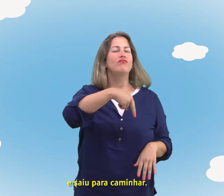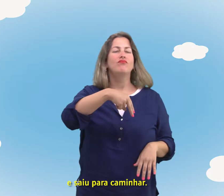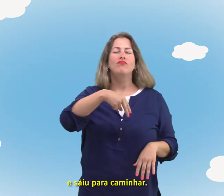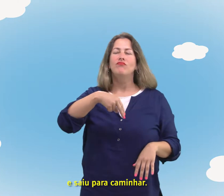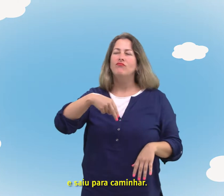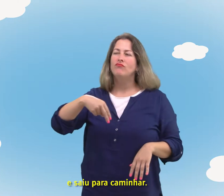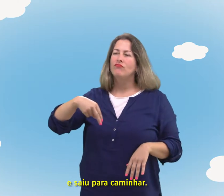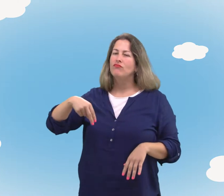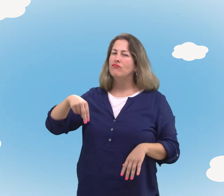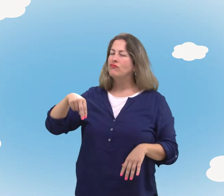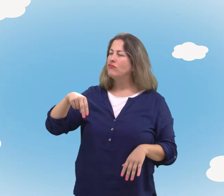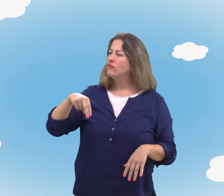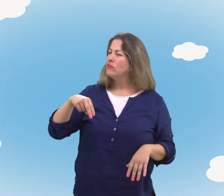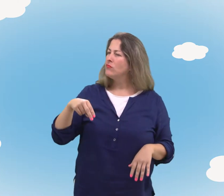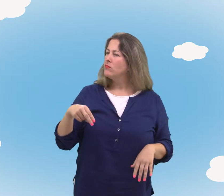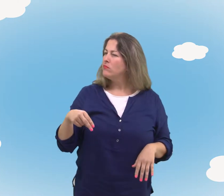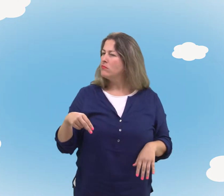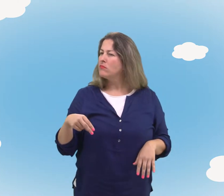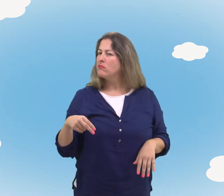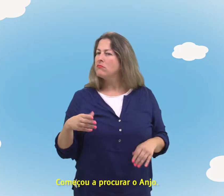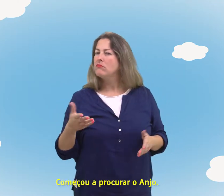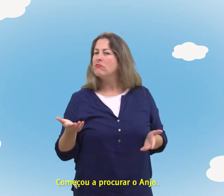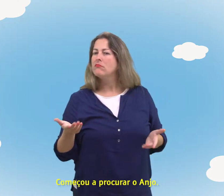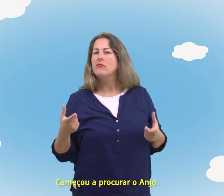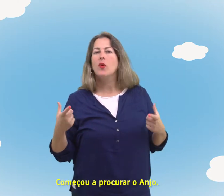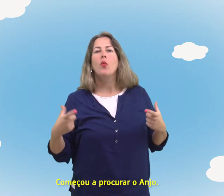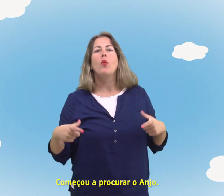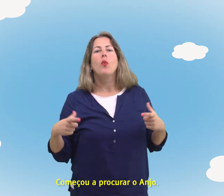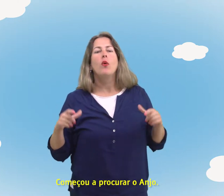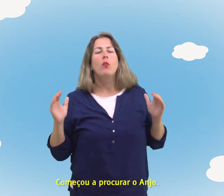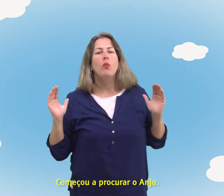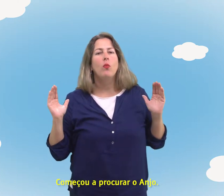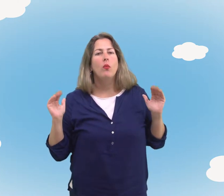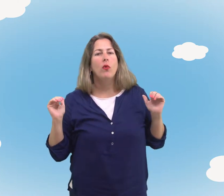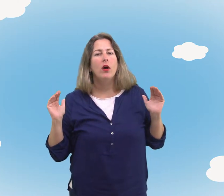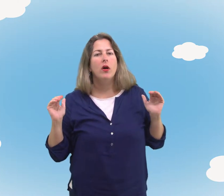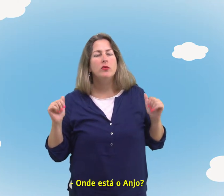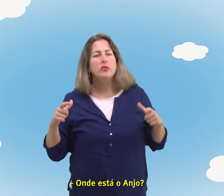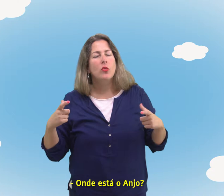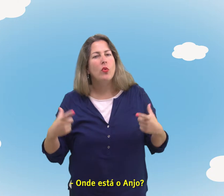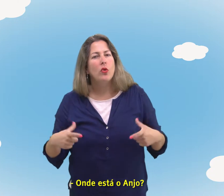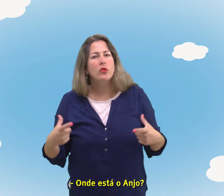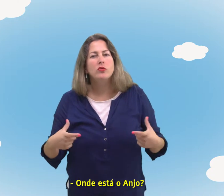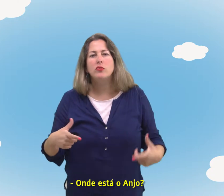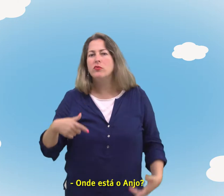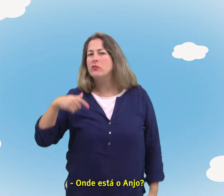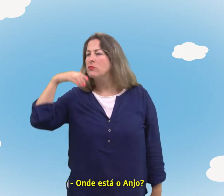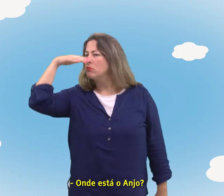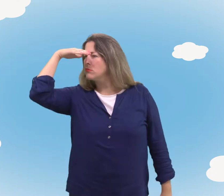caminhada começou a procurar o anjo onde está o anjo